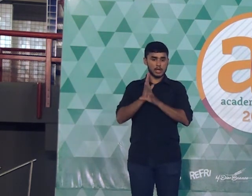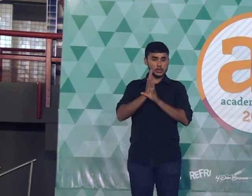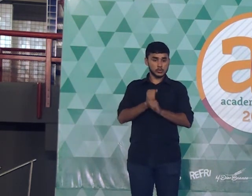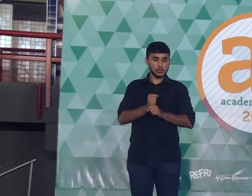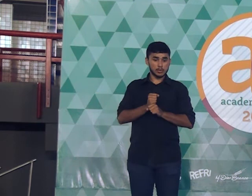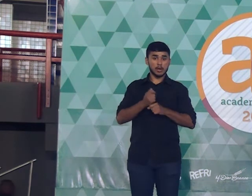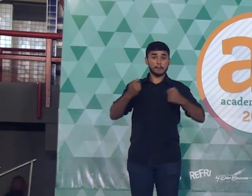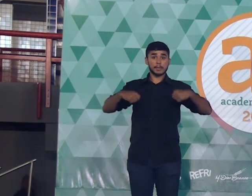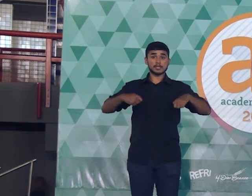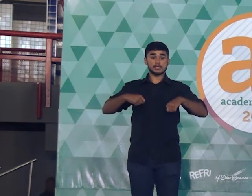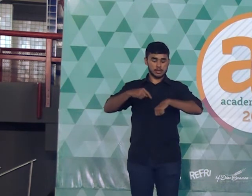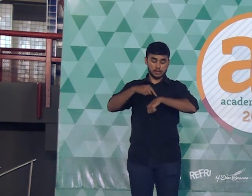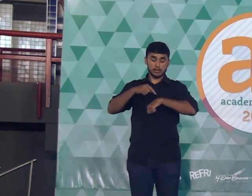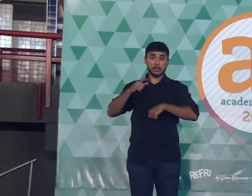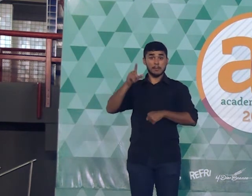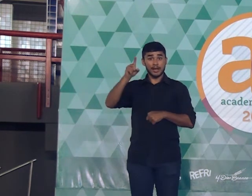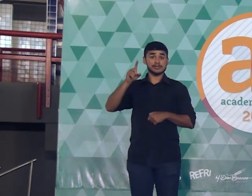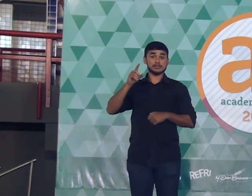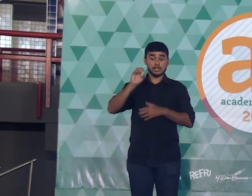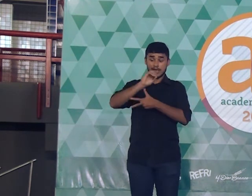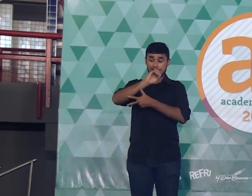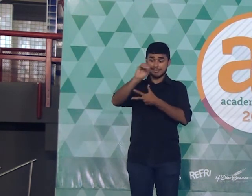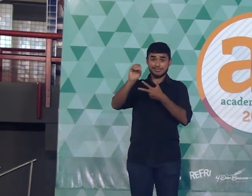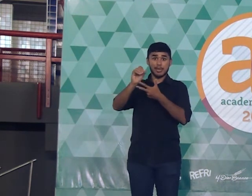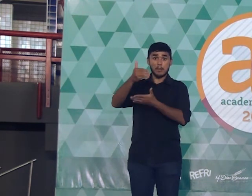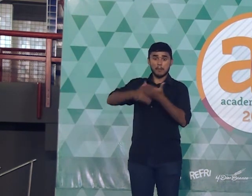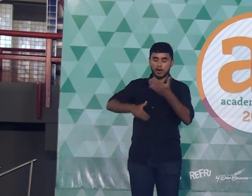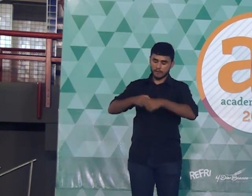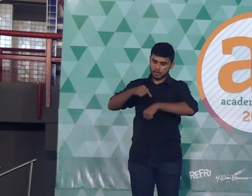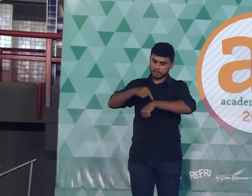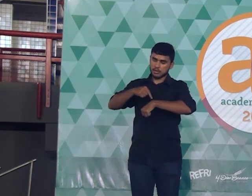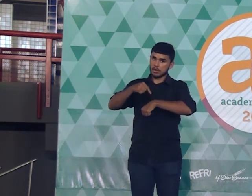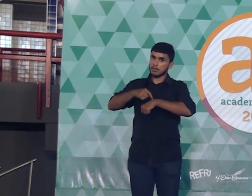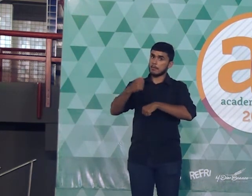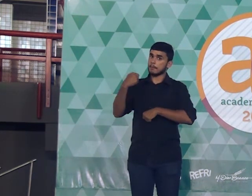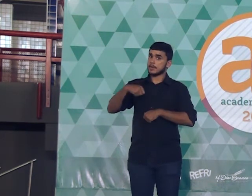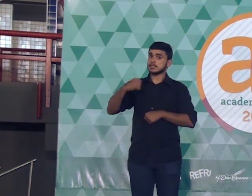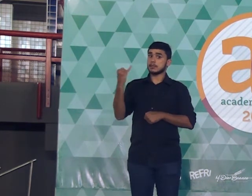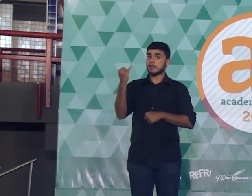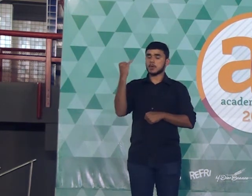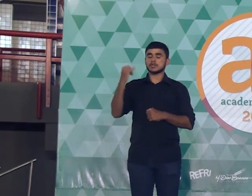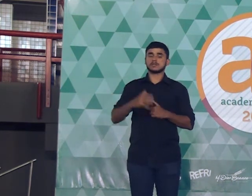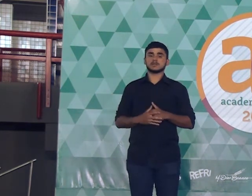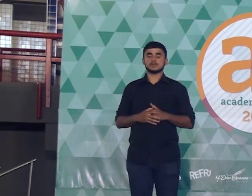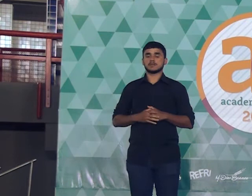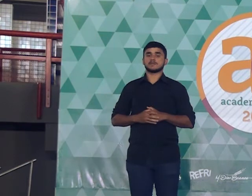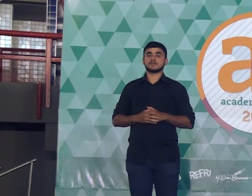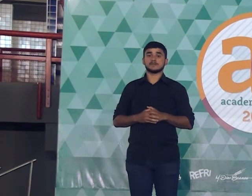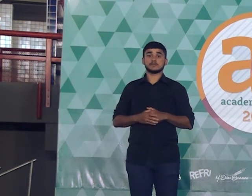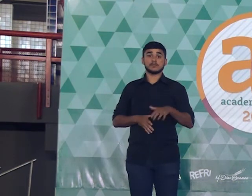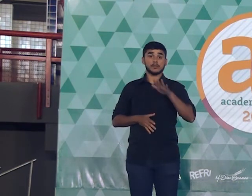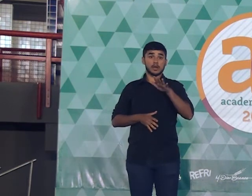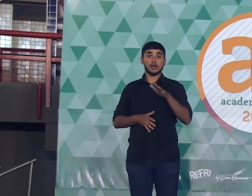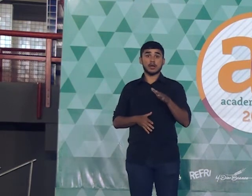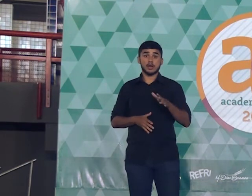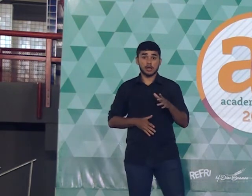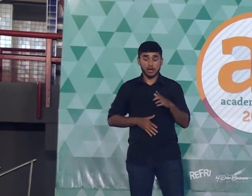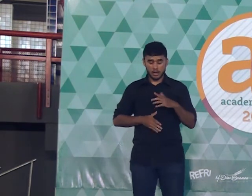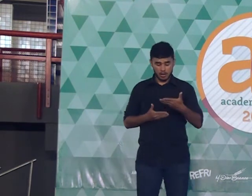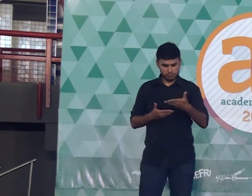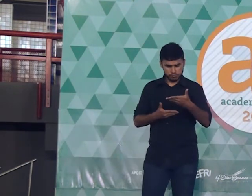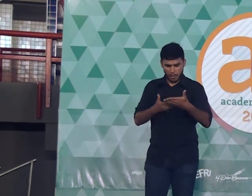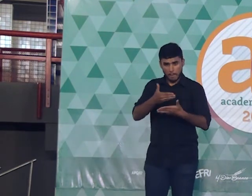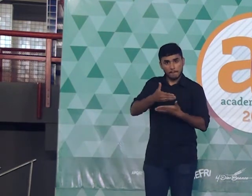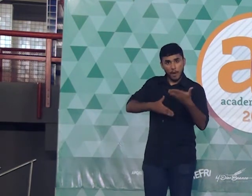tempo. Mas na hora do vestibular, na hora do Enem, não perca tempo. E outro detalhe. A primeira vez que você